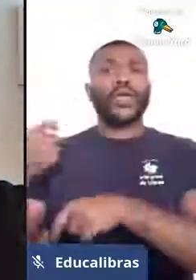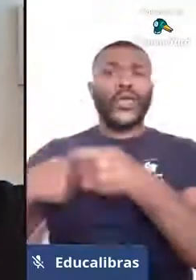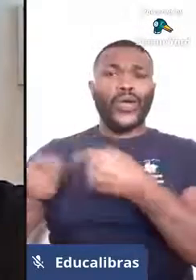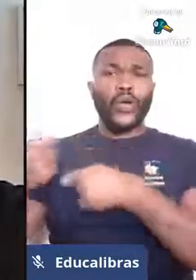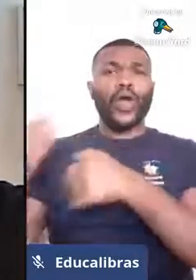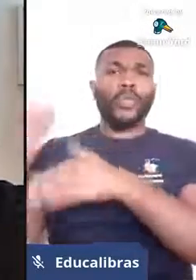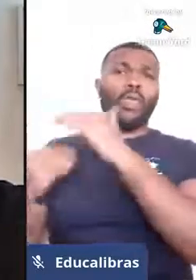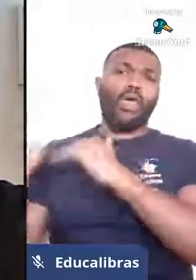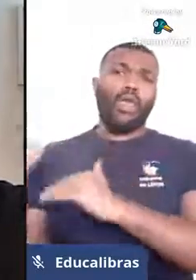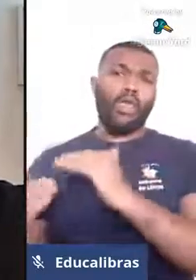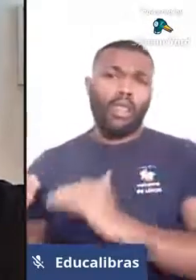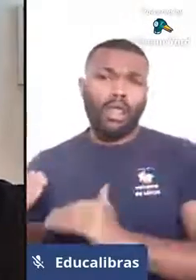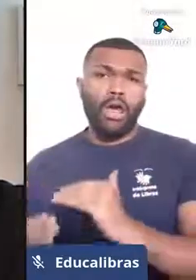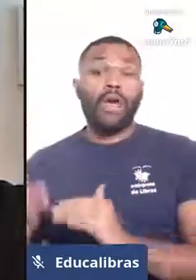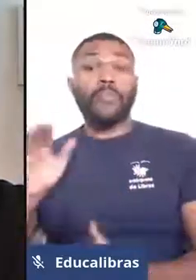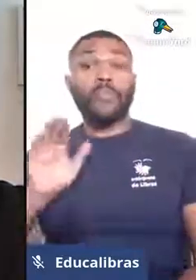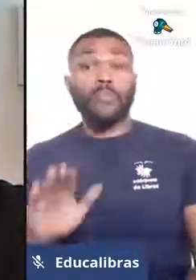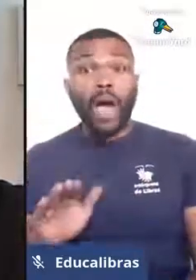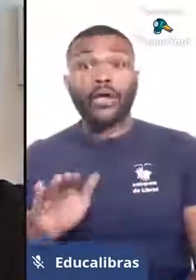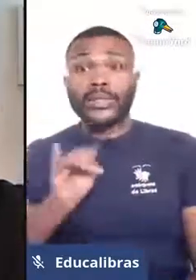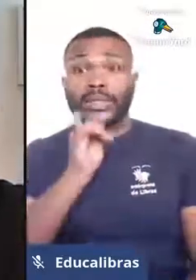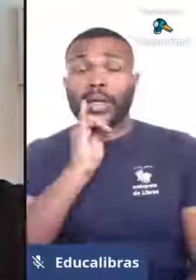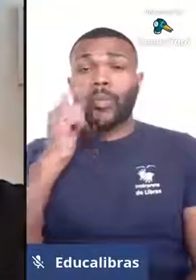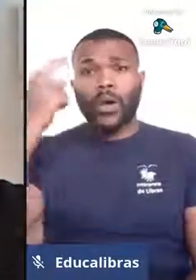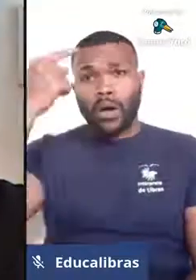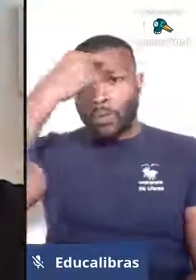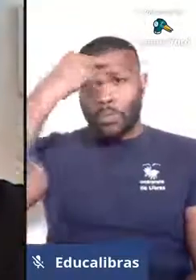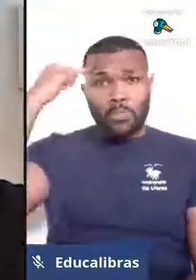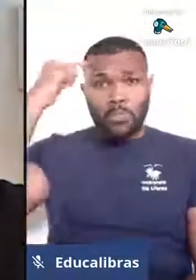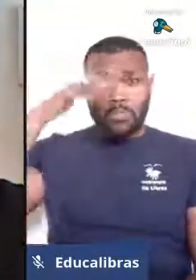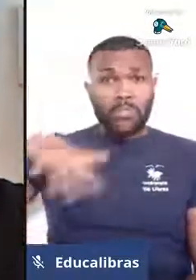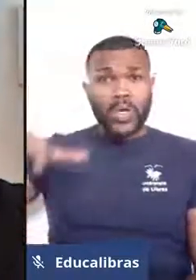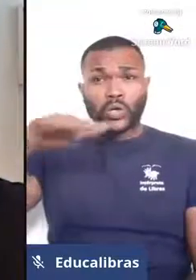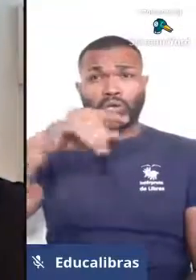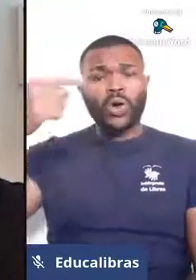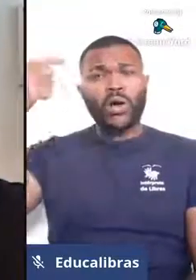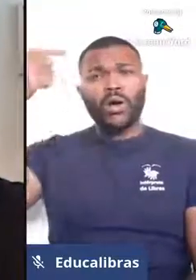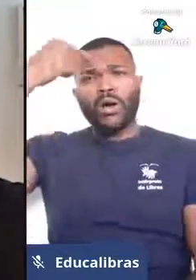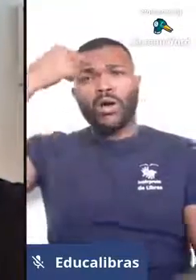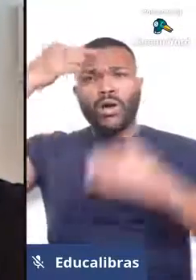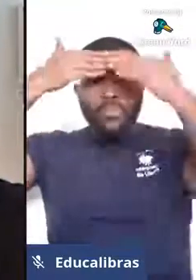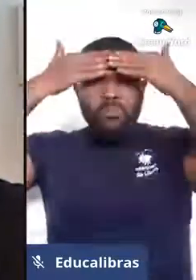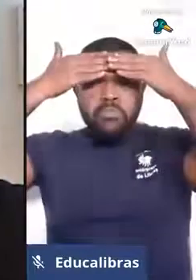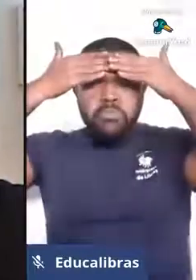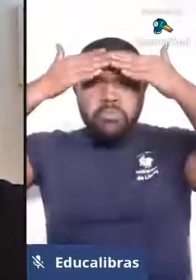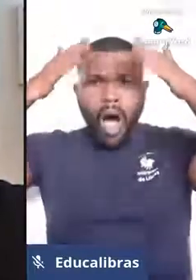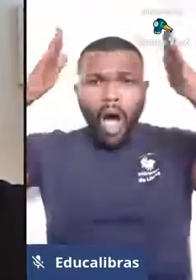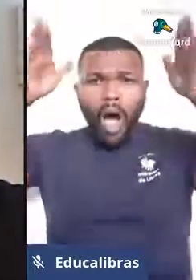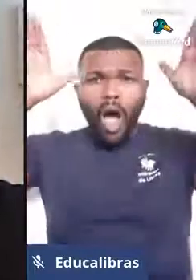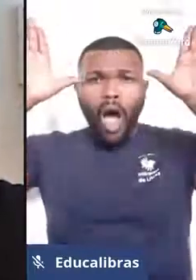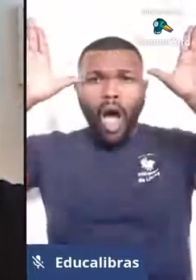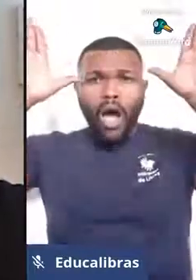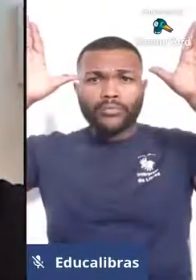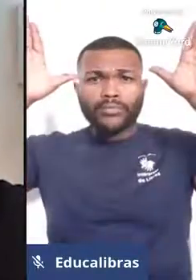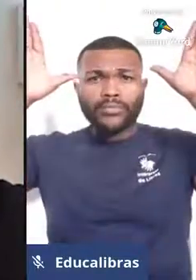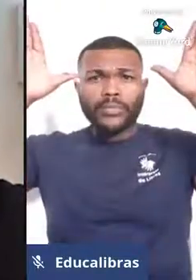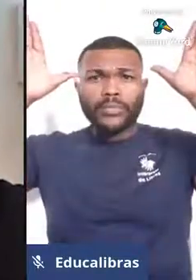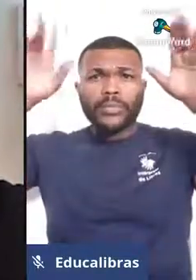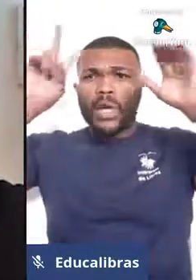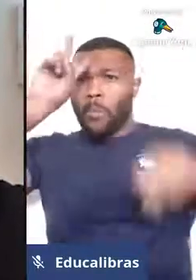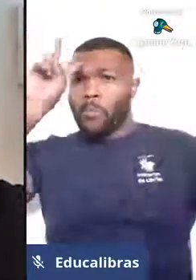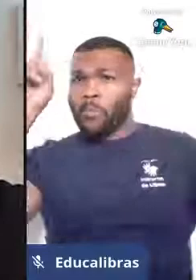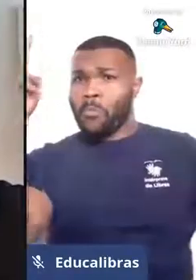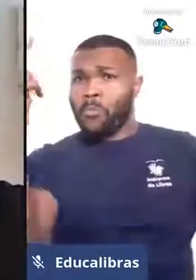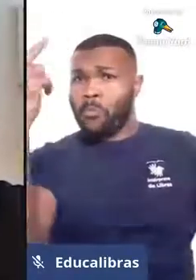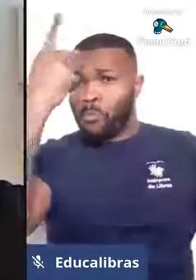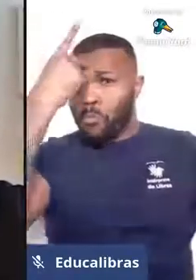têm as cabeças, as portas da percepção, né, aquela ideia do Aldous Huxley, mudadas por uma